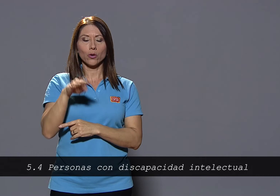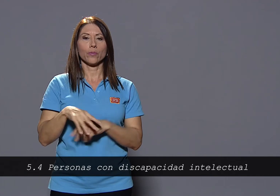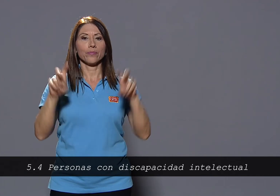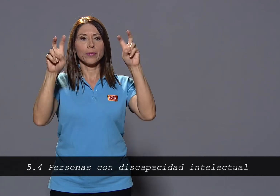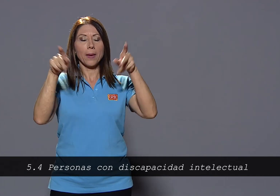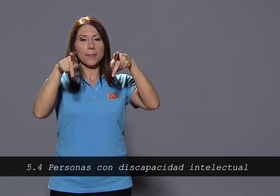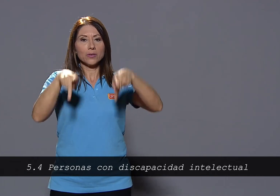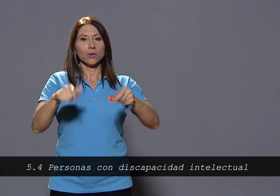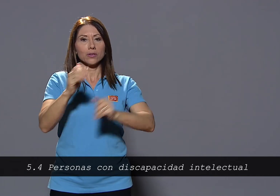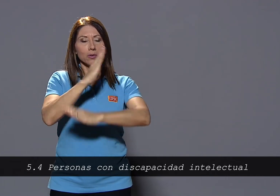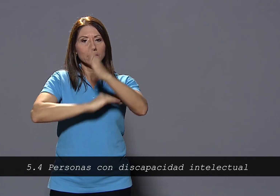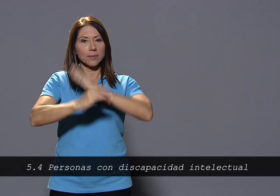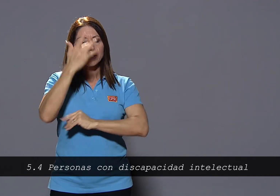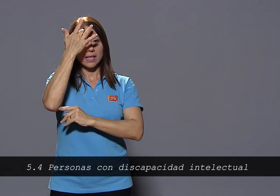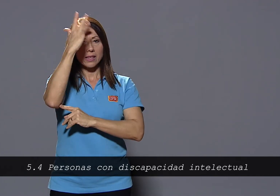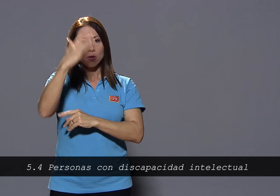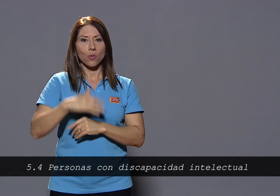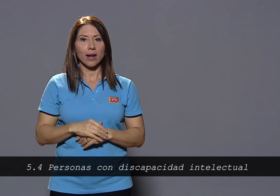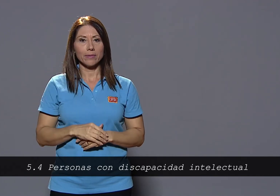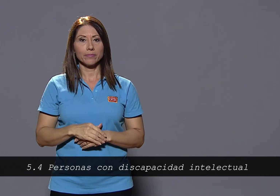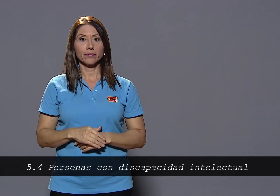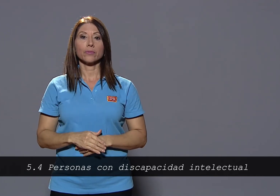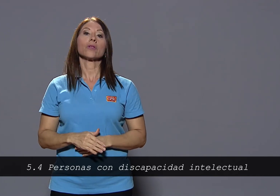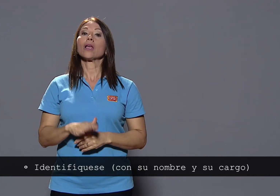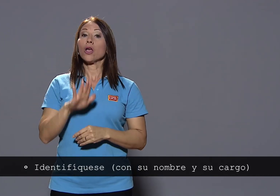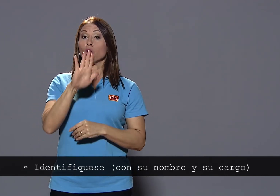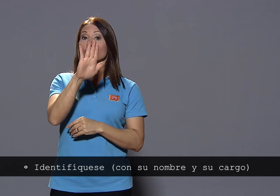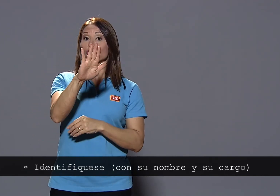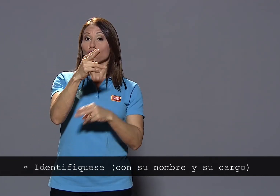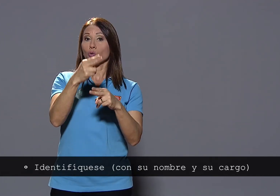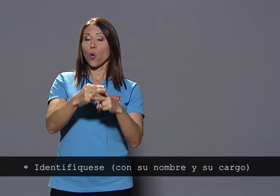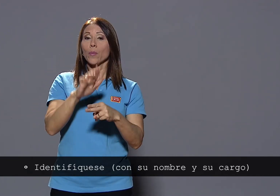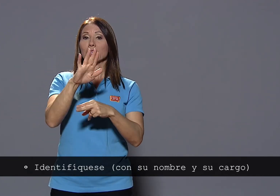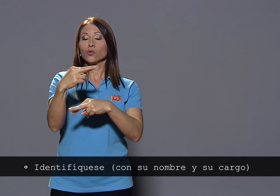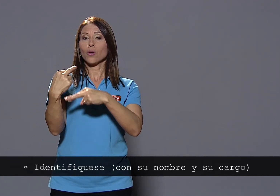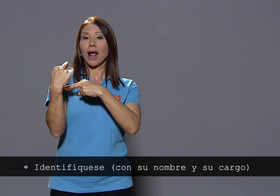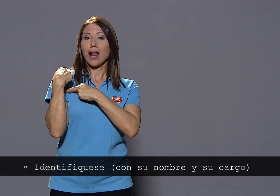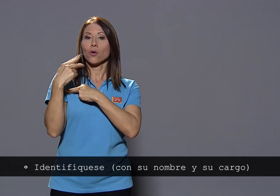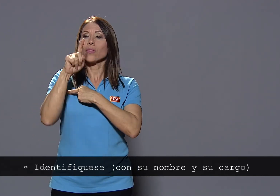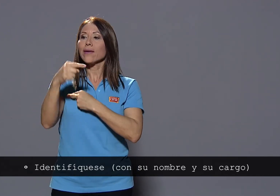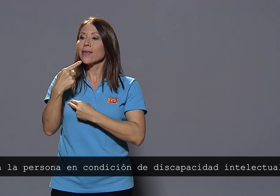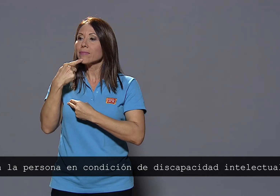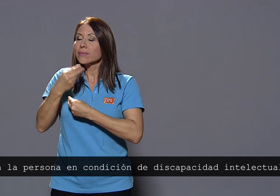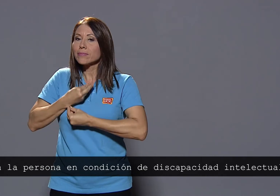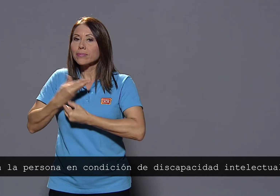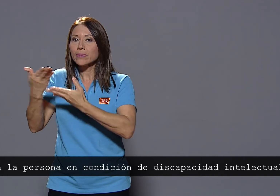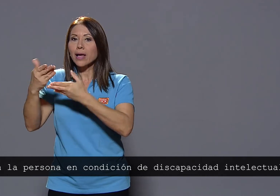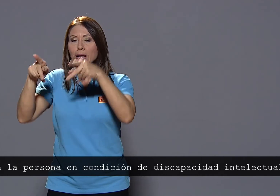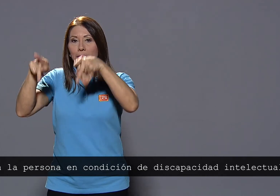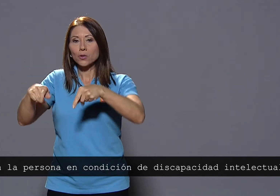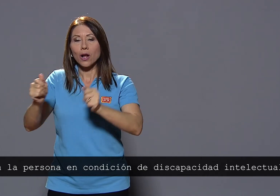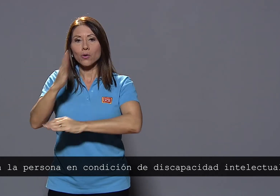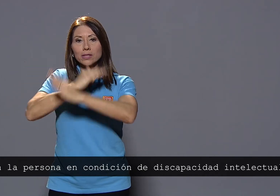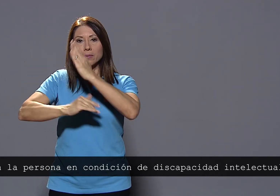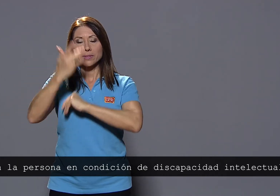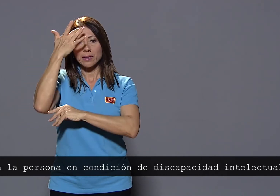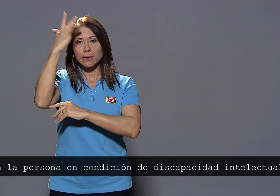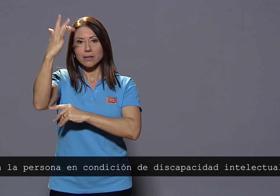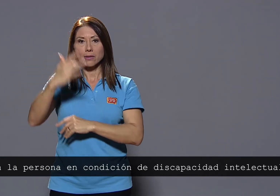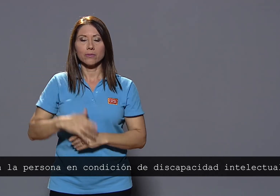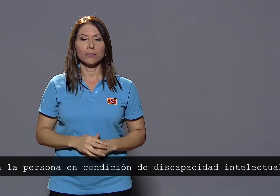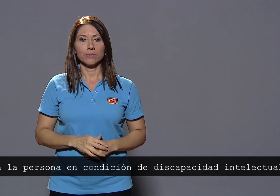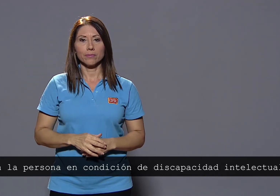5.4. Personas con discapacidad intelectual. Identifíquese con su nombre y su cargo con la persona en condición de